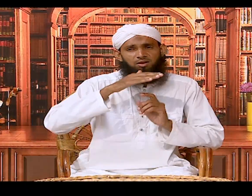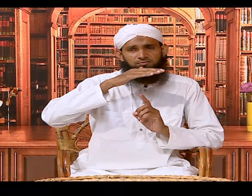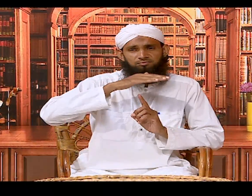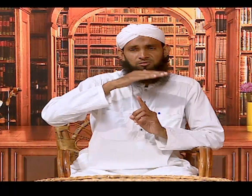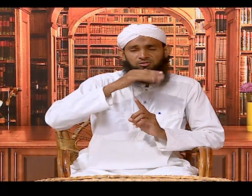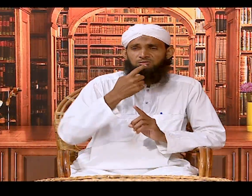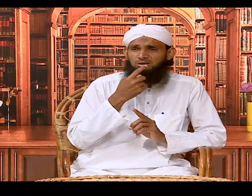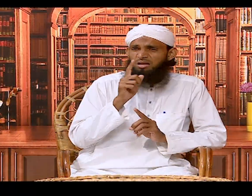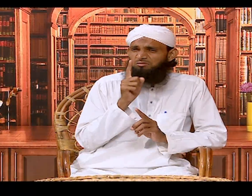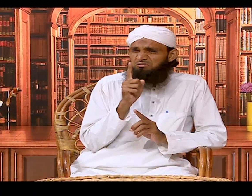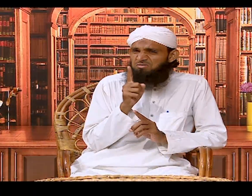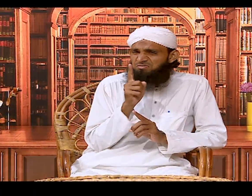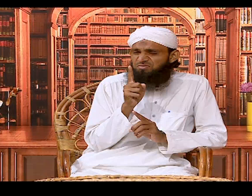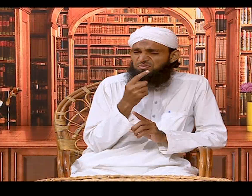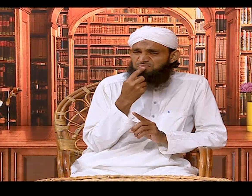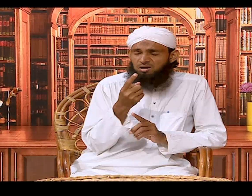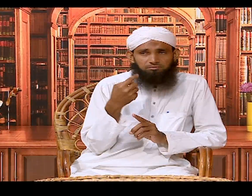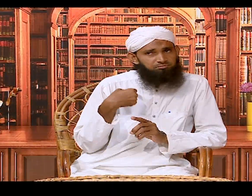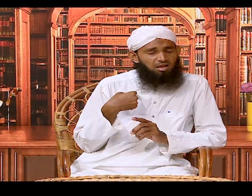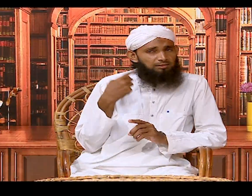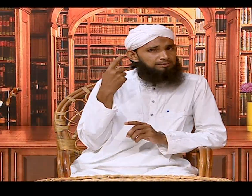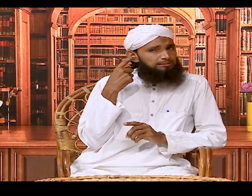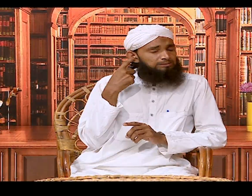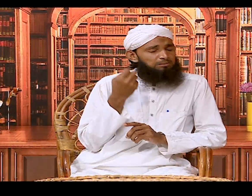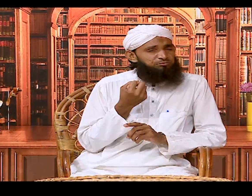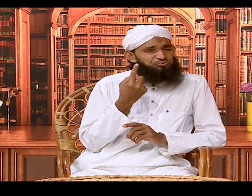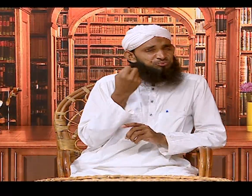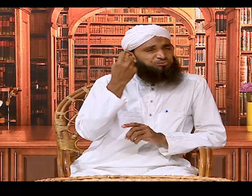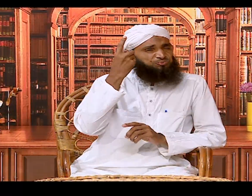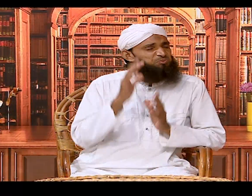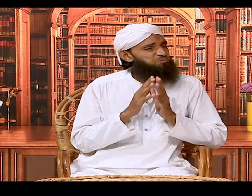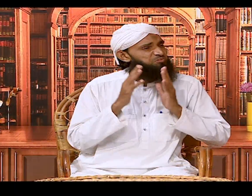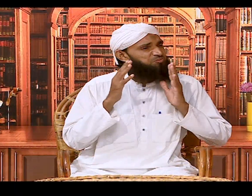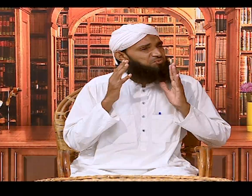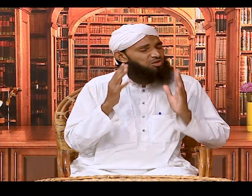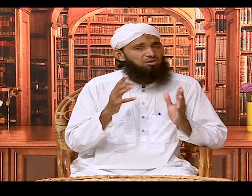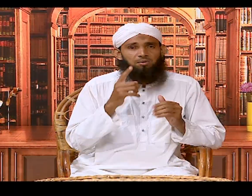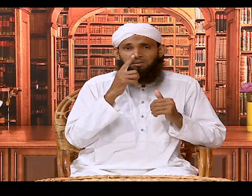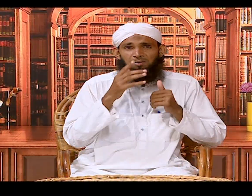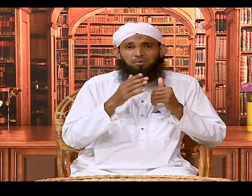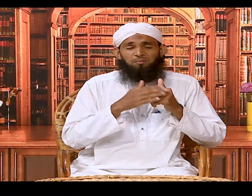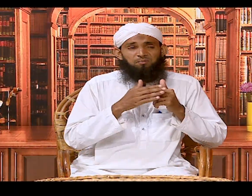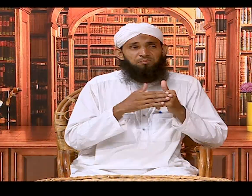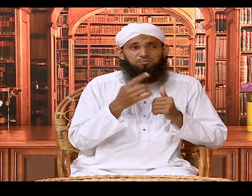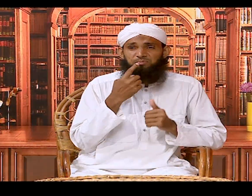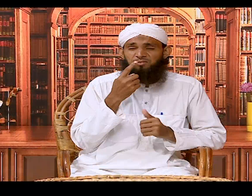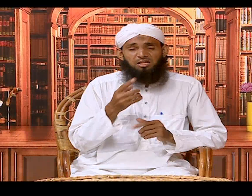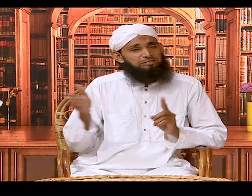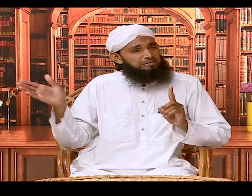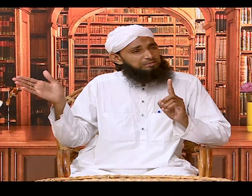مجھے زور زور سے ڈانٹنے لگی۔ ان کی ڈانٹ کی آواز سن کر مجھے غصہ آیا۔ میں نے غصے میں بی بی صاحبہ کو معاذ اللہ تھپڑ